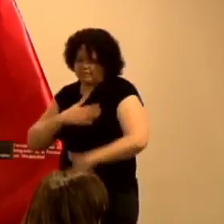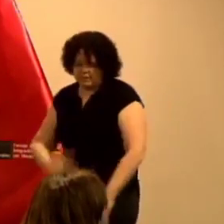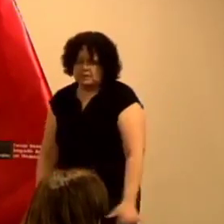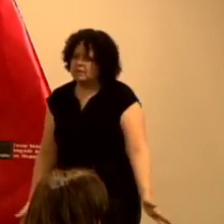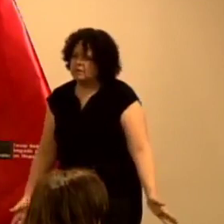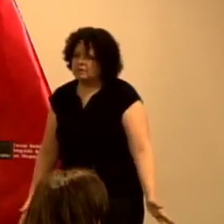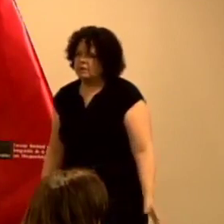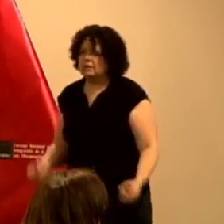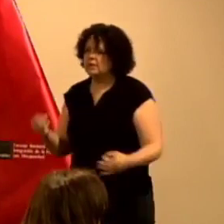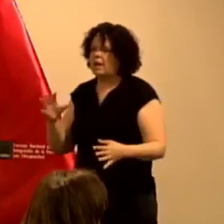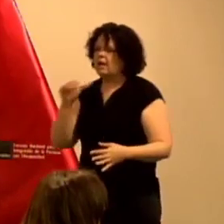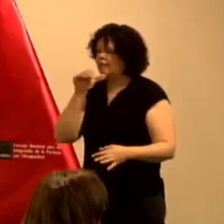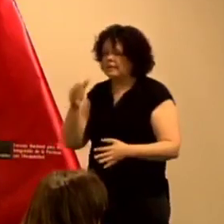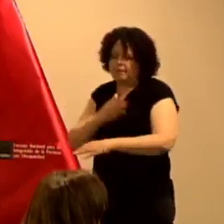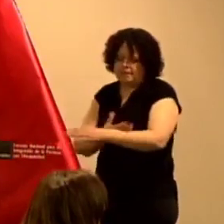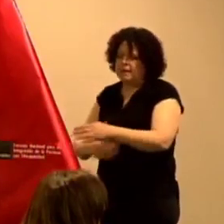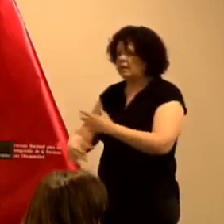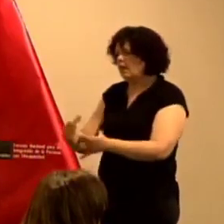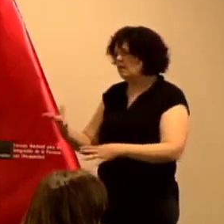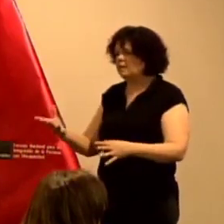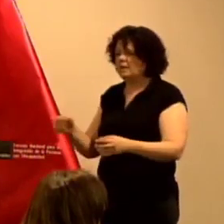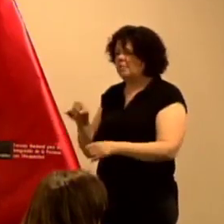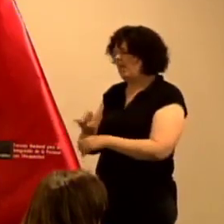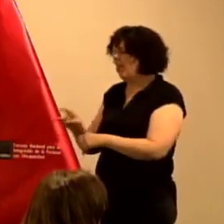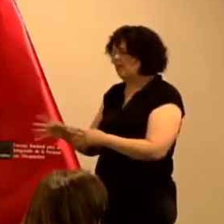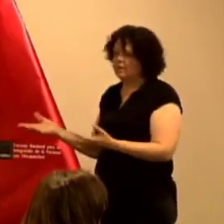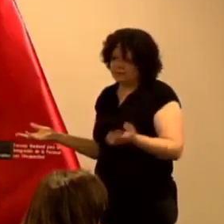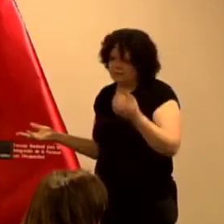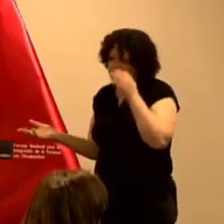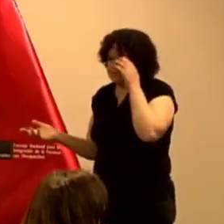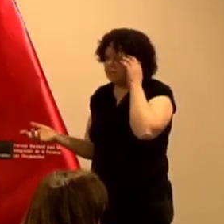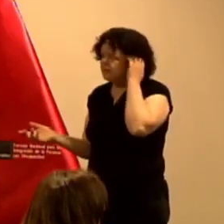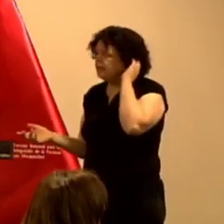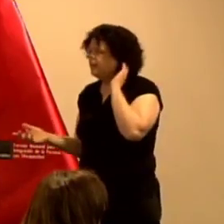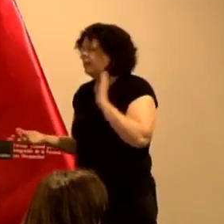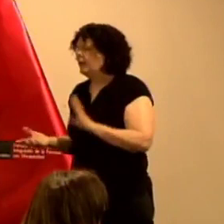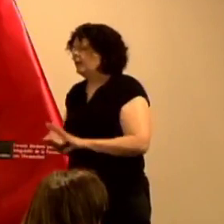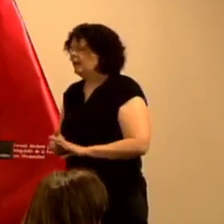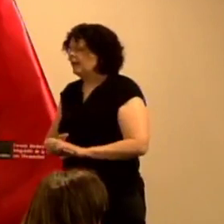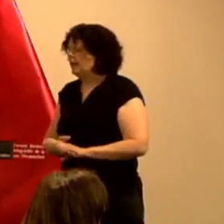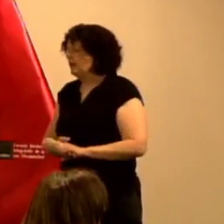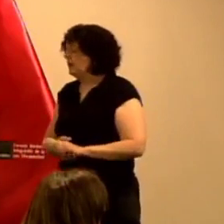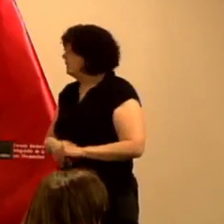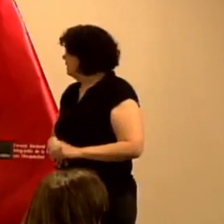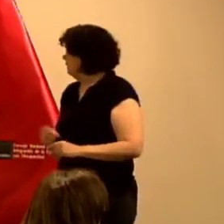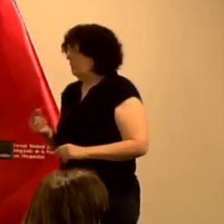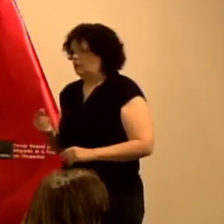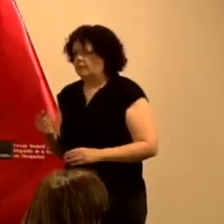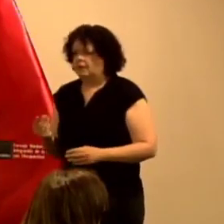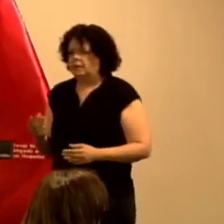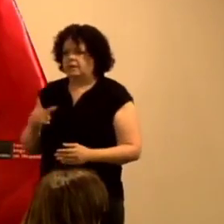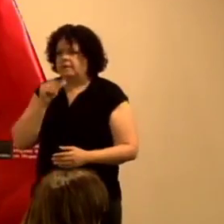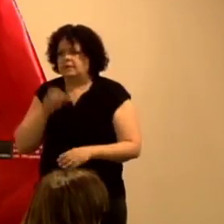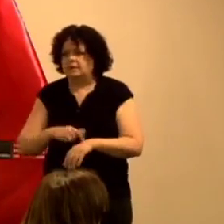falta de algunas estructuras, o, ¿no? En realidad burlándose de la persona con discapacidad. Voy a terminar rápido